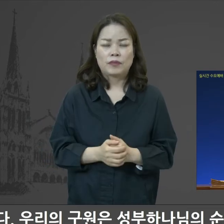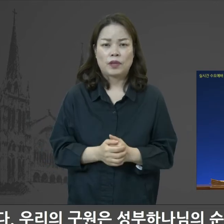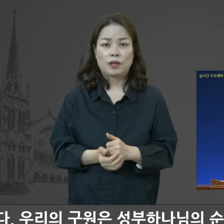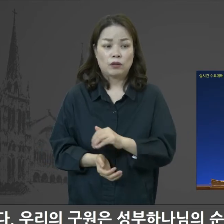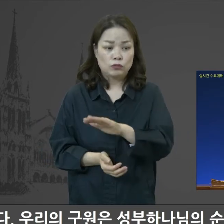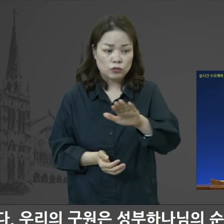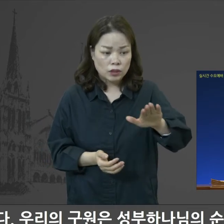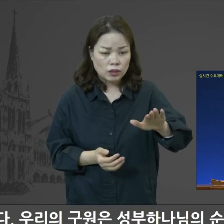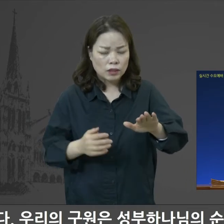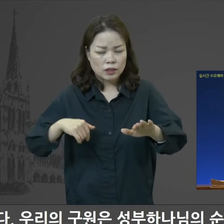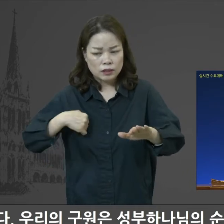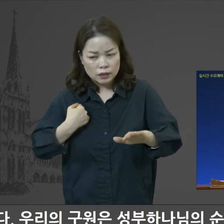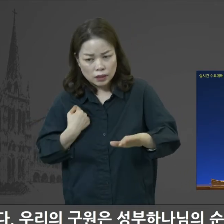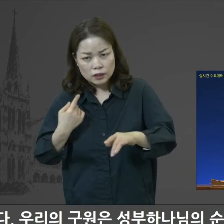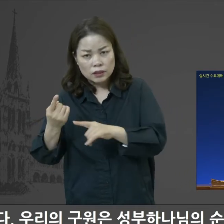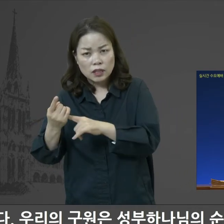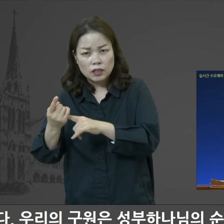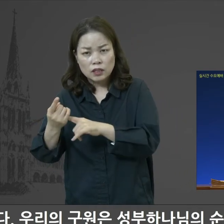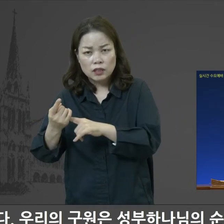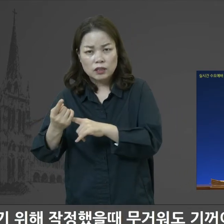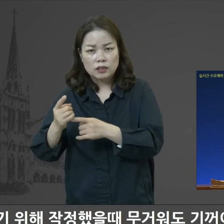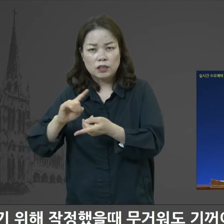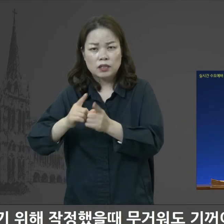우리에게 자신을 주신